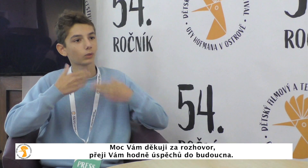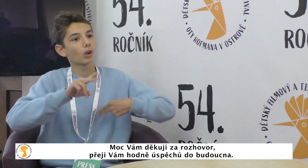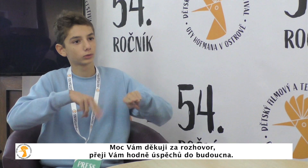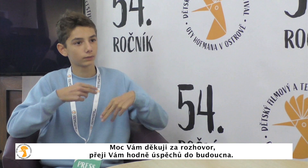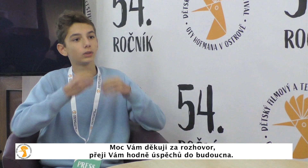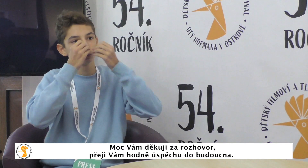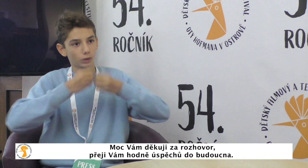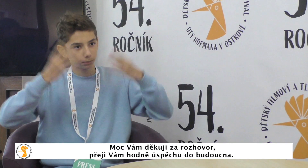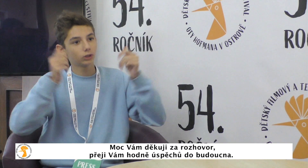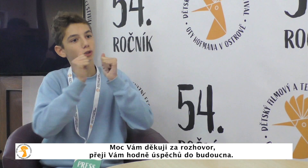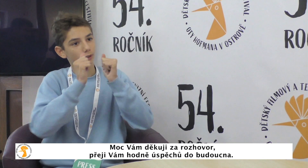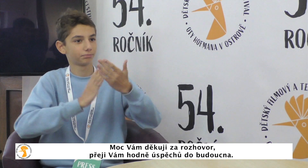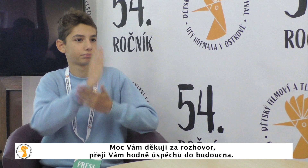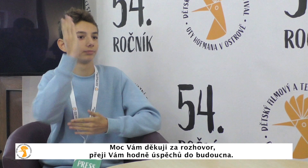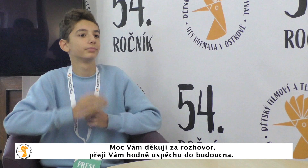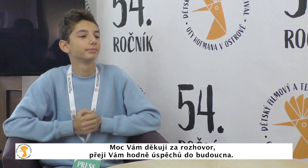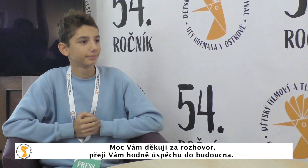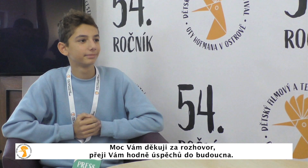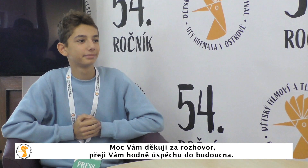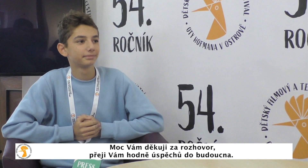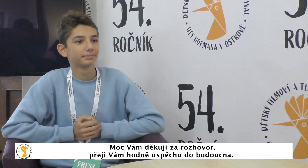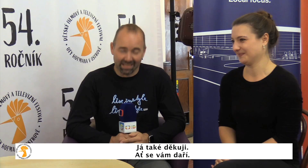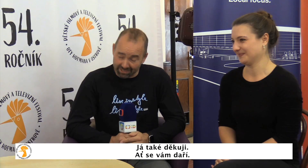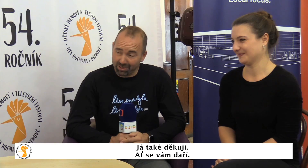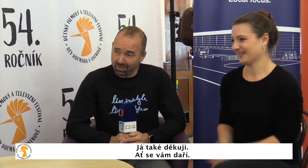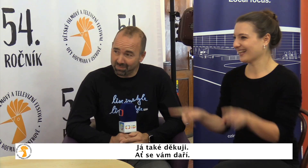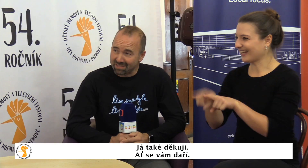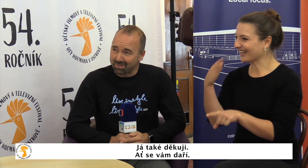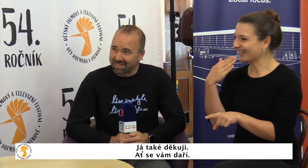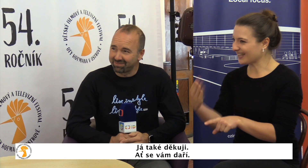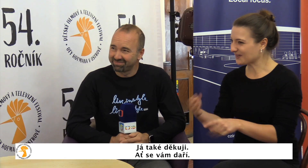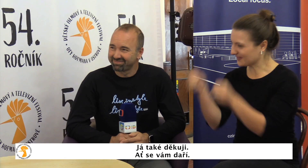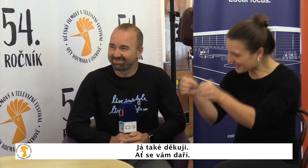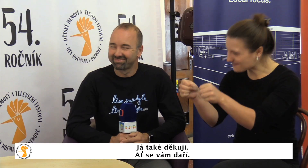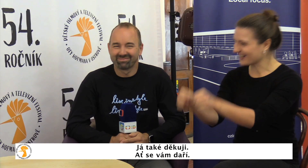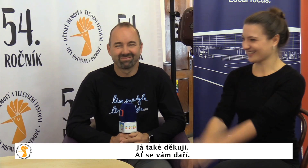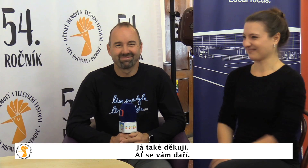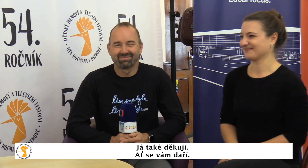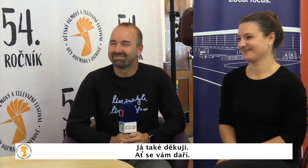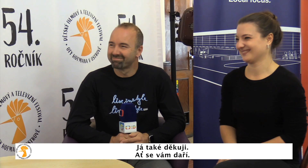Moc vám děkuji za rozhovor. Přeji vám hodně úspěchů do budoucna. Já taky děkuji, ať se vám daří.